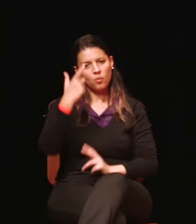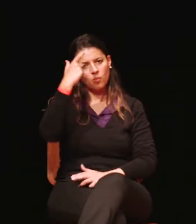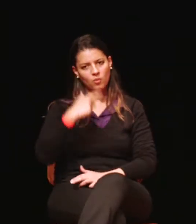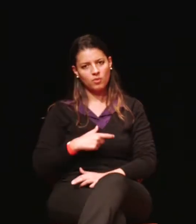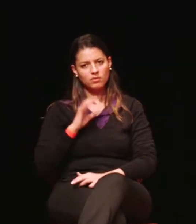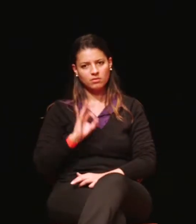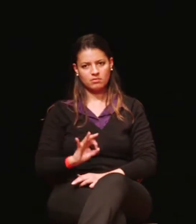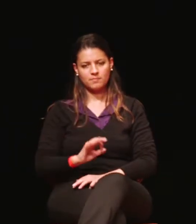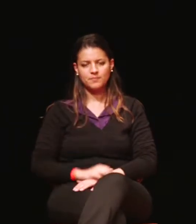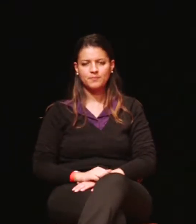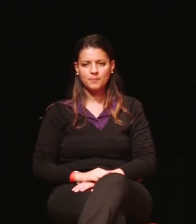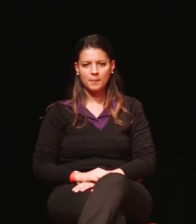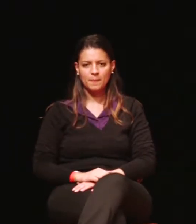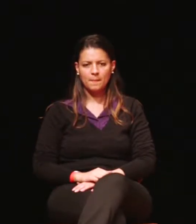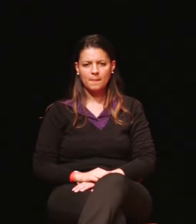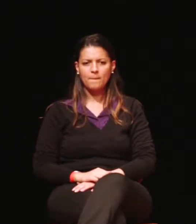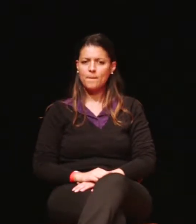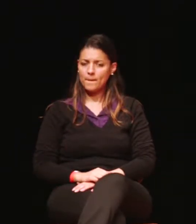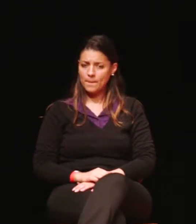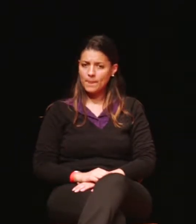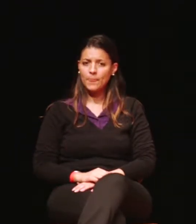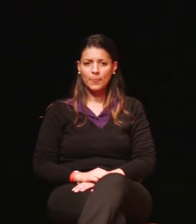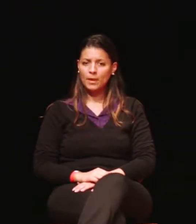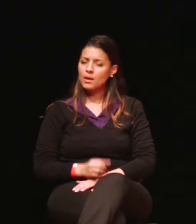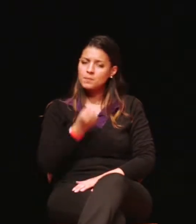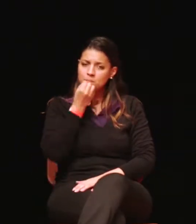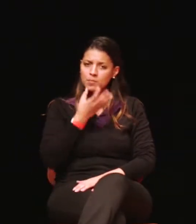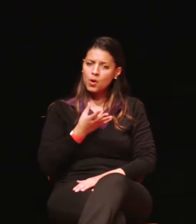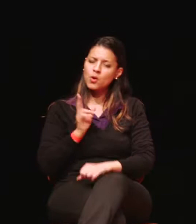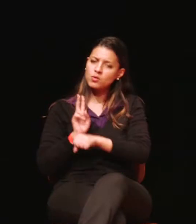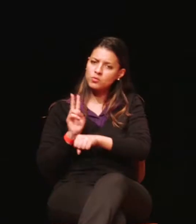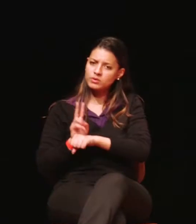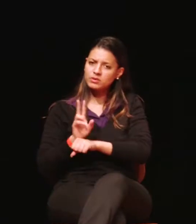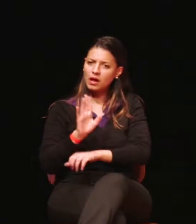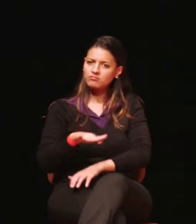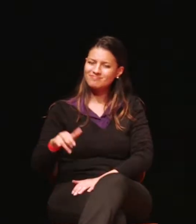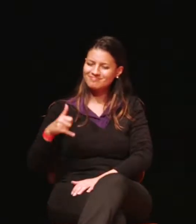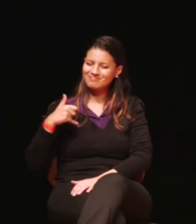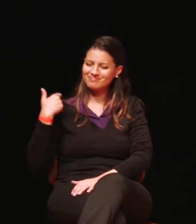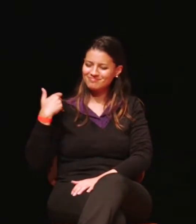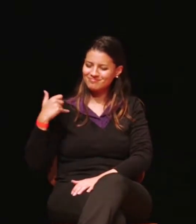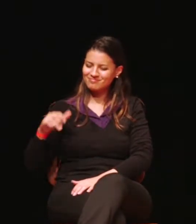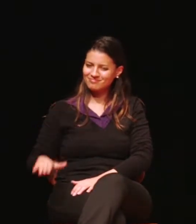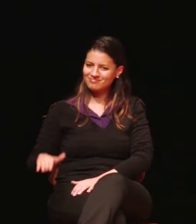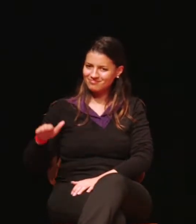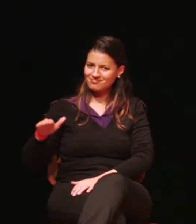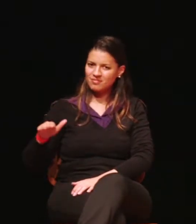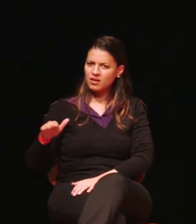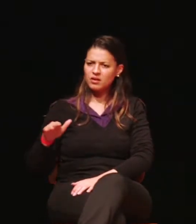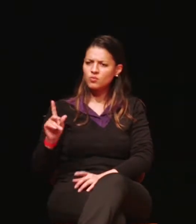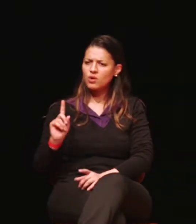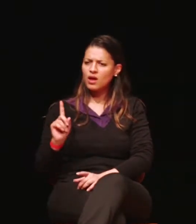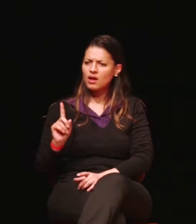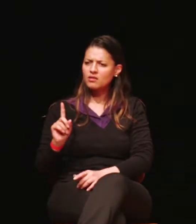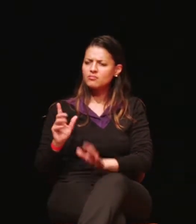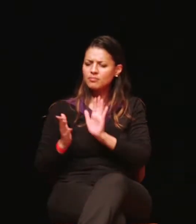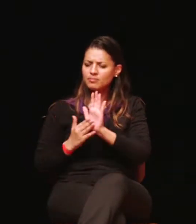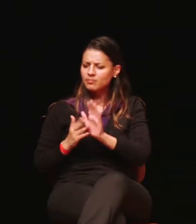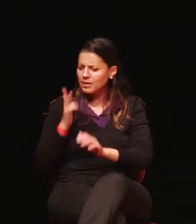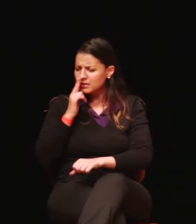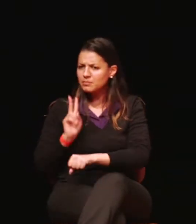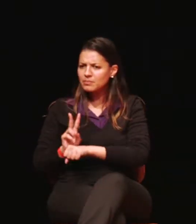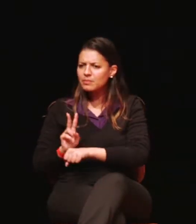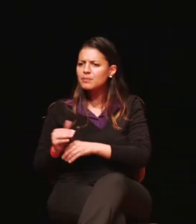Portanto, a Arte de Criar Bem os Filhos na Idade da Puerícia não é um tratado sobre a vida dos santos, como ocorria na Idade